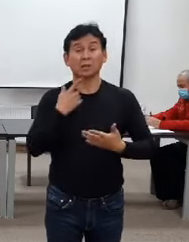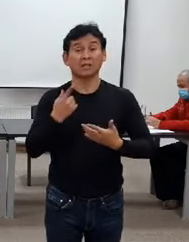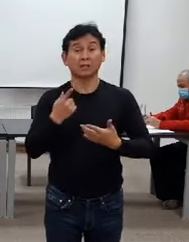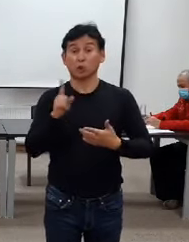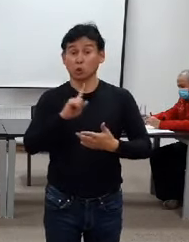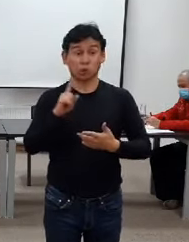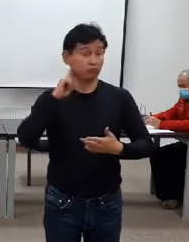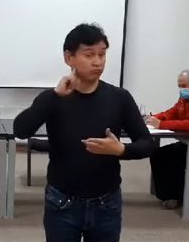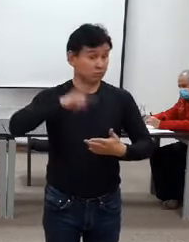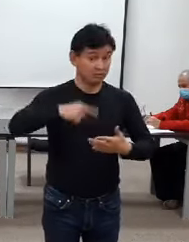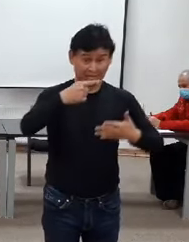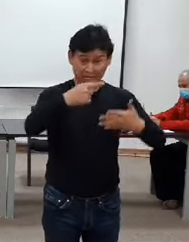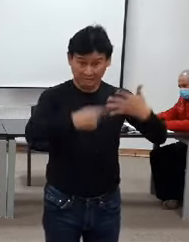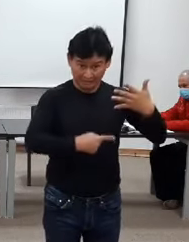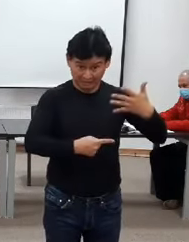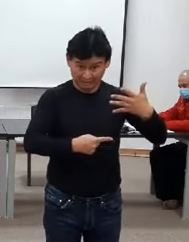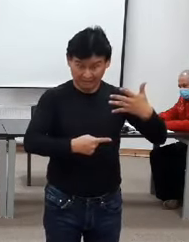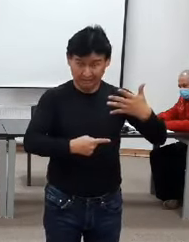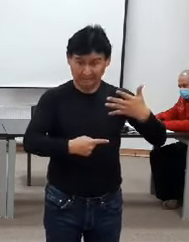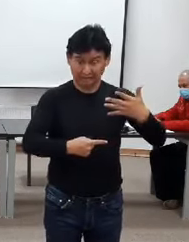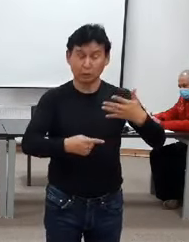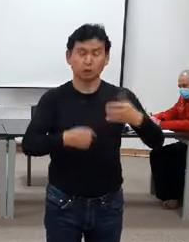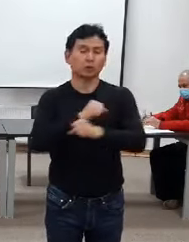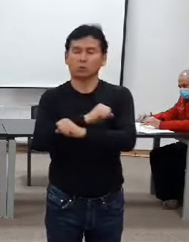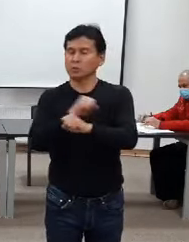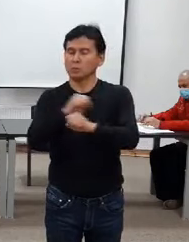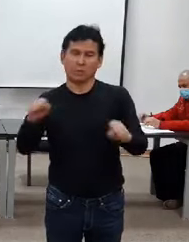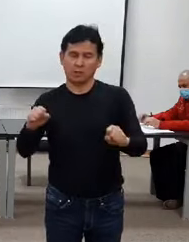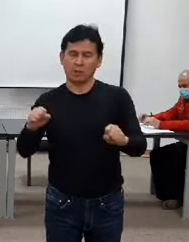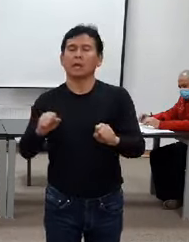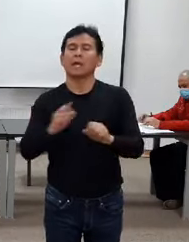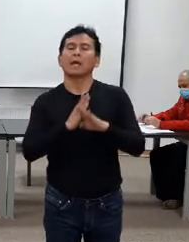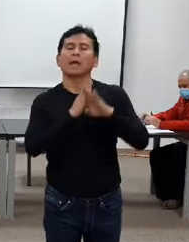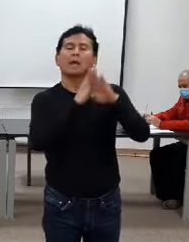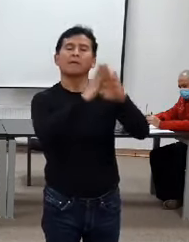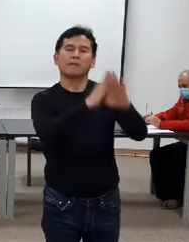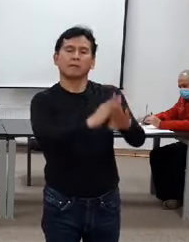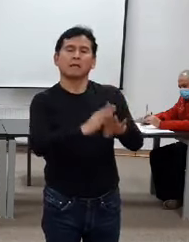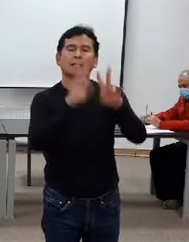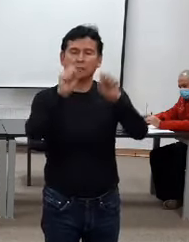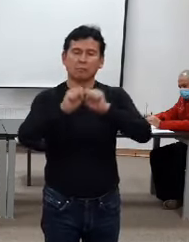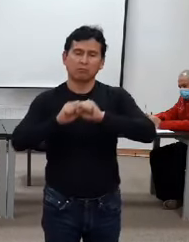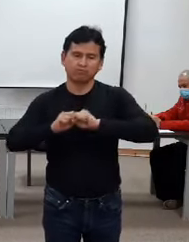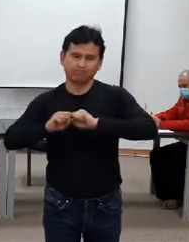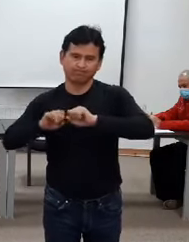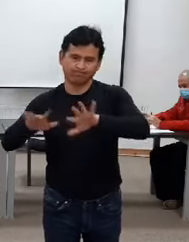ningún establecimiento de salud en ninguna parte del mundo va a poder y ha podido dar